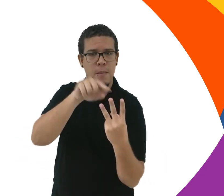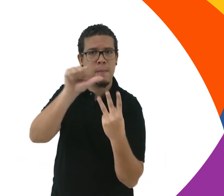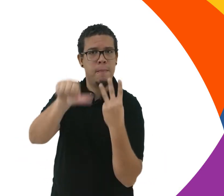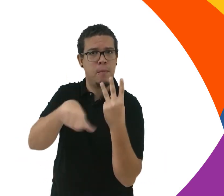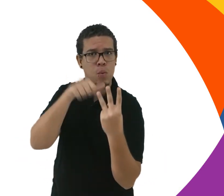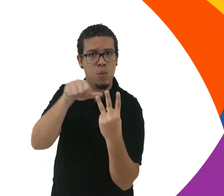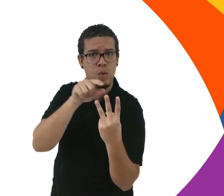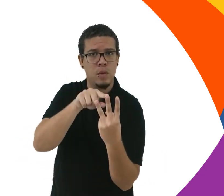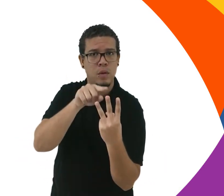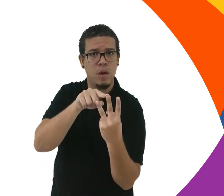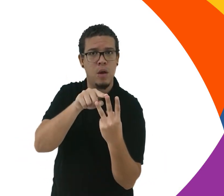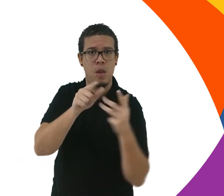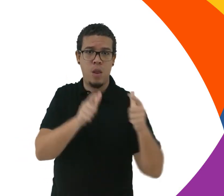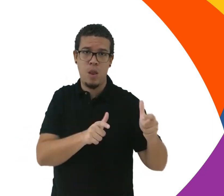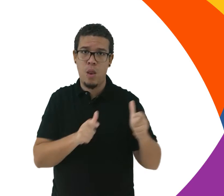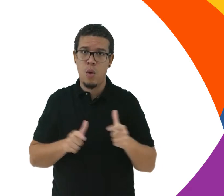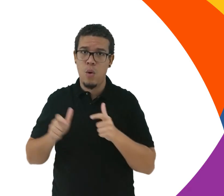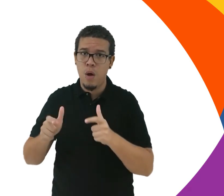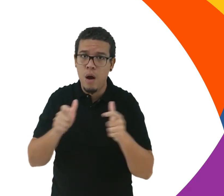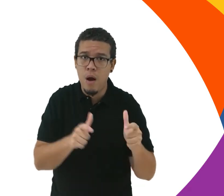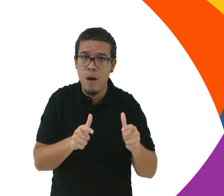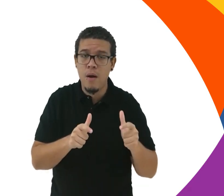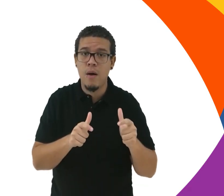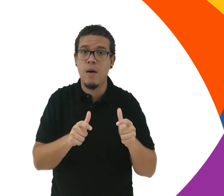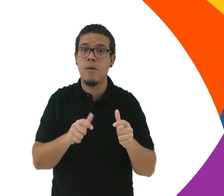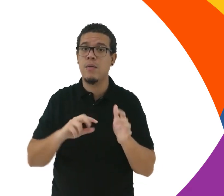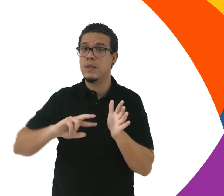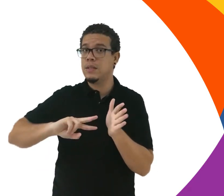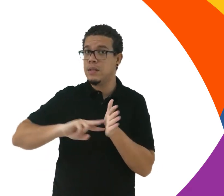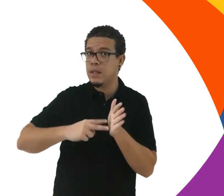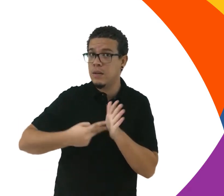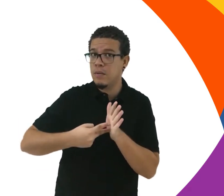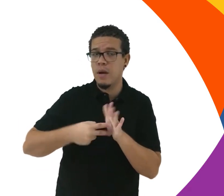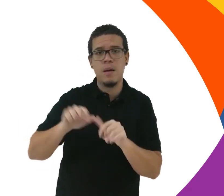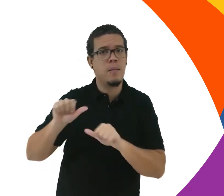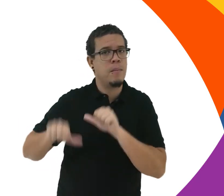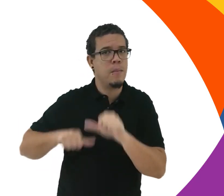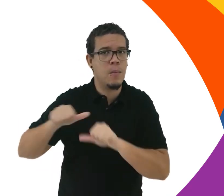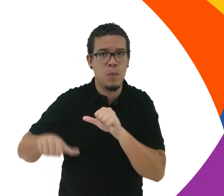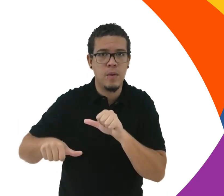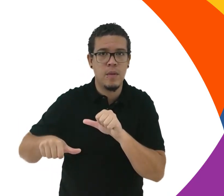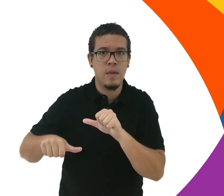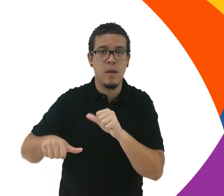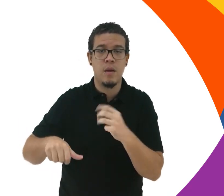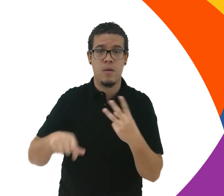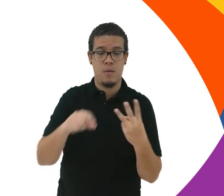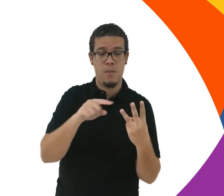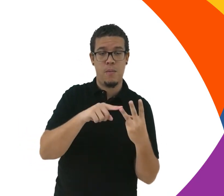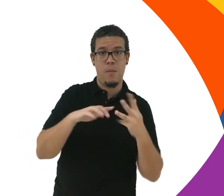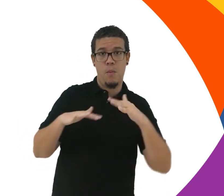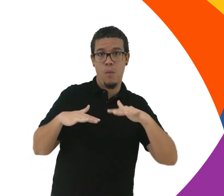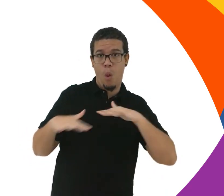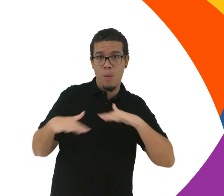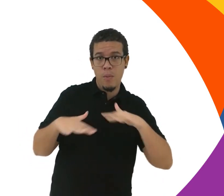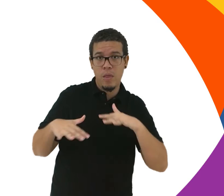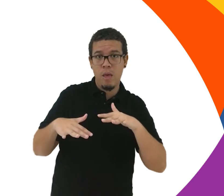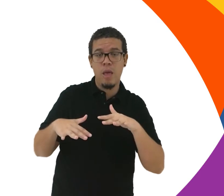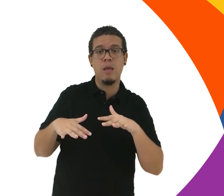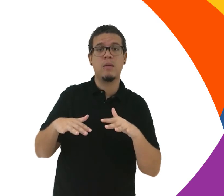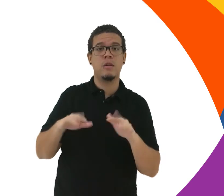significa que o sinal muda, o sentido muda. Se você mudar a localização, também você mudou o sinal.